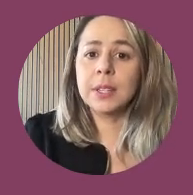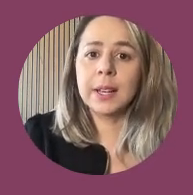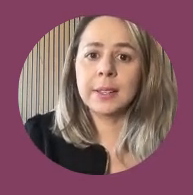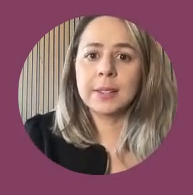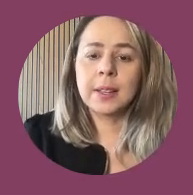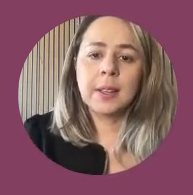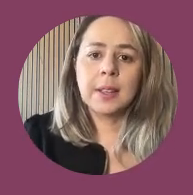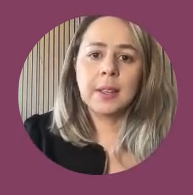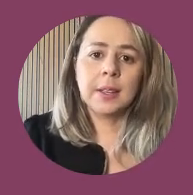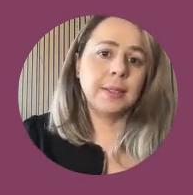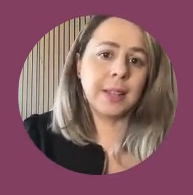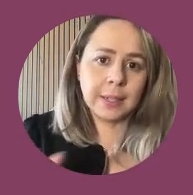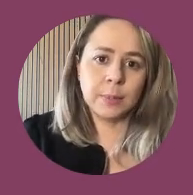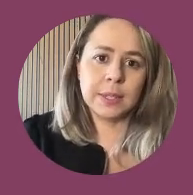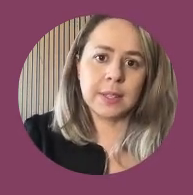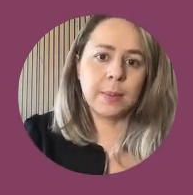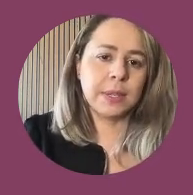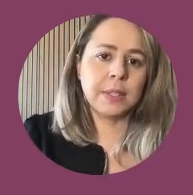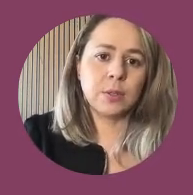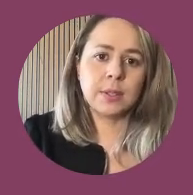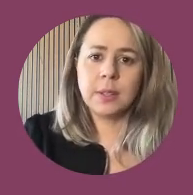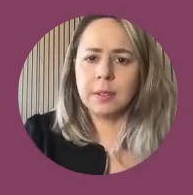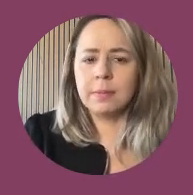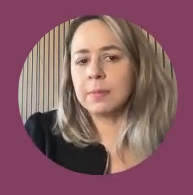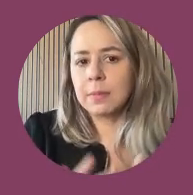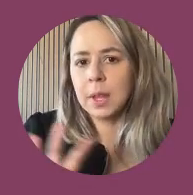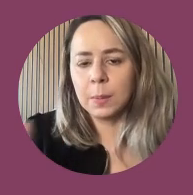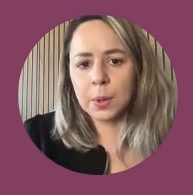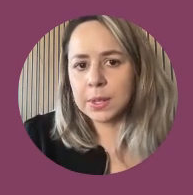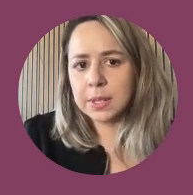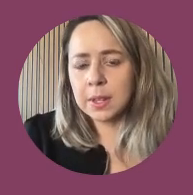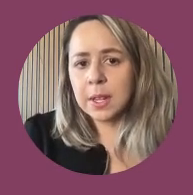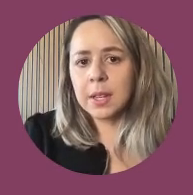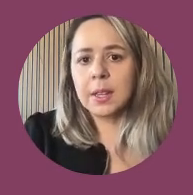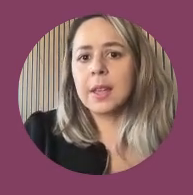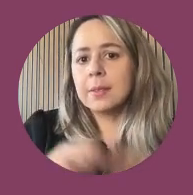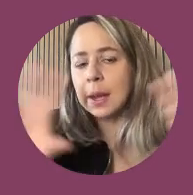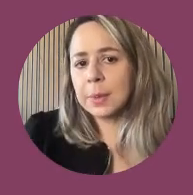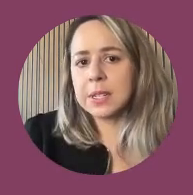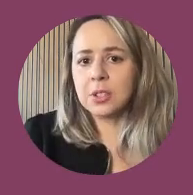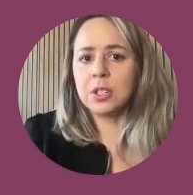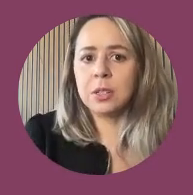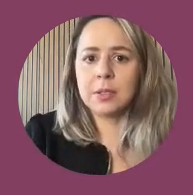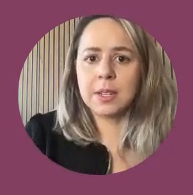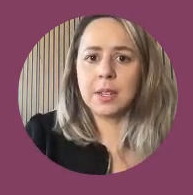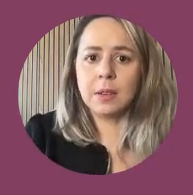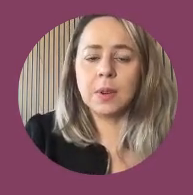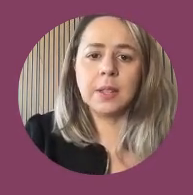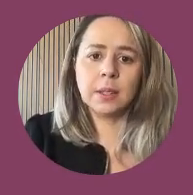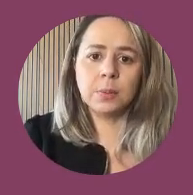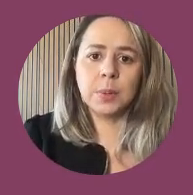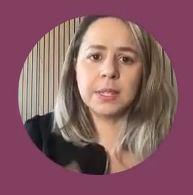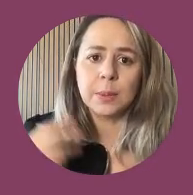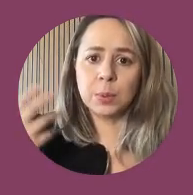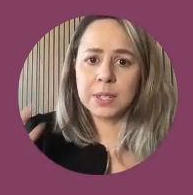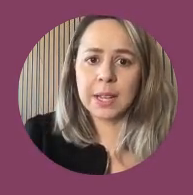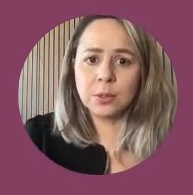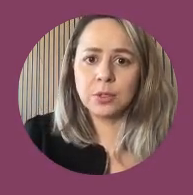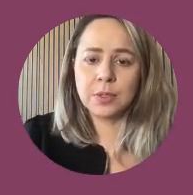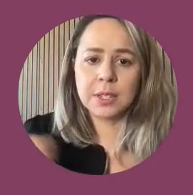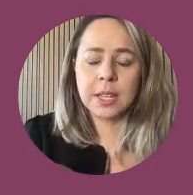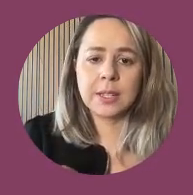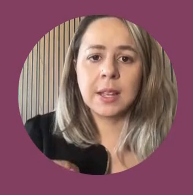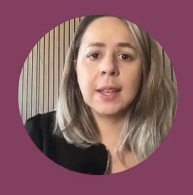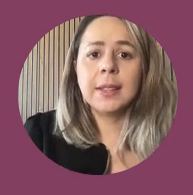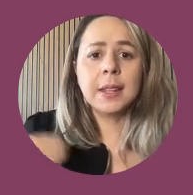variando os sinais da Libras, tá? Mas isso, assim, é uma coisa que tá presente na nossa língua. Então, por exemplo, o estado